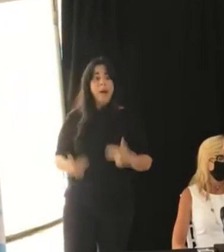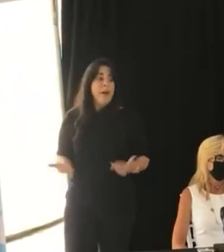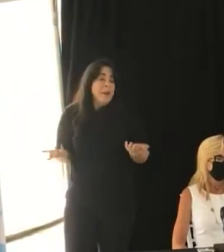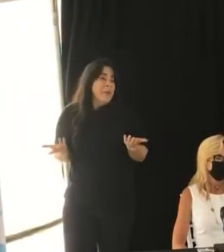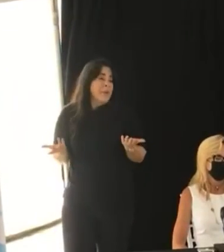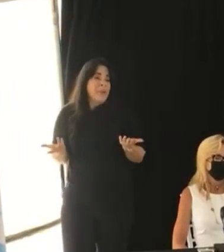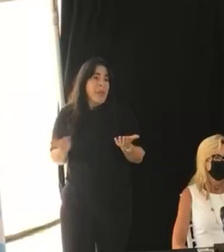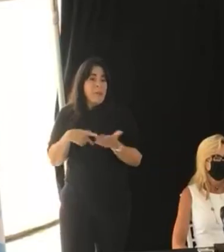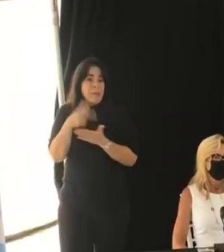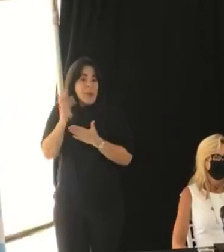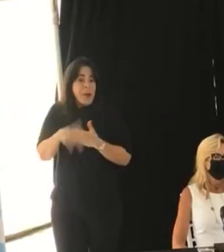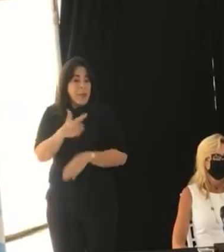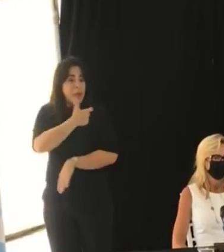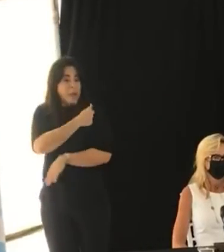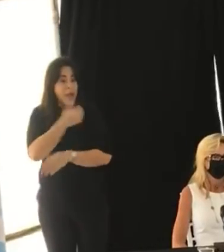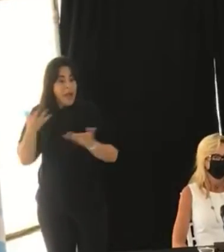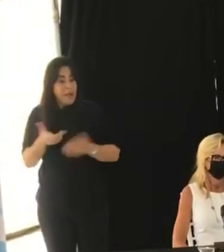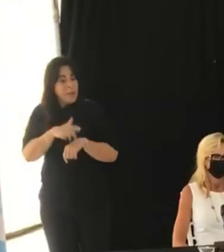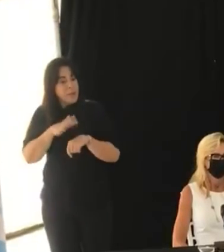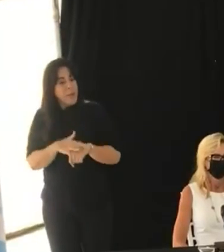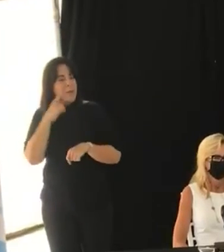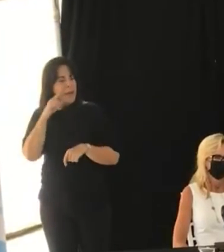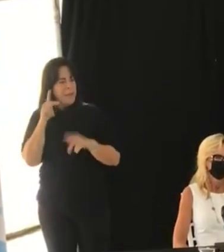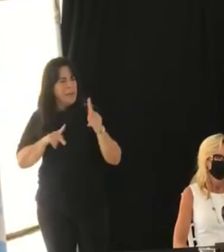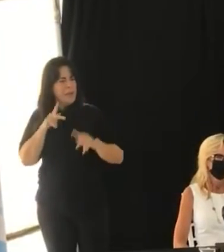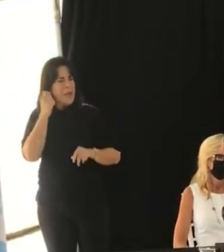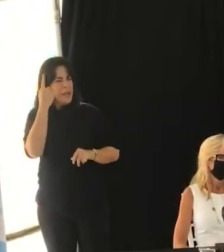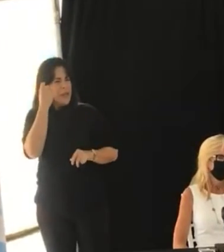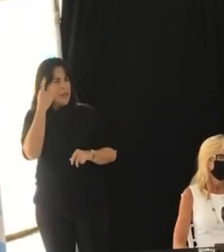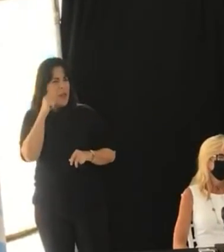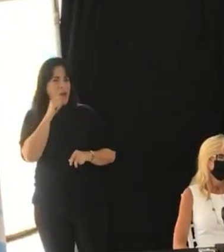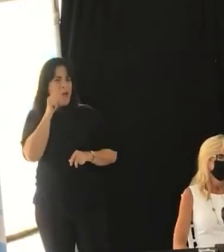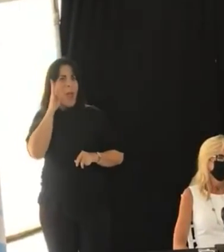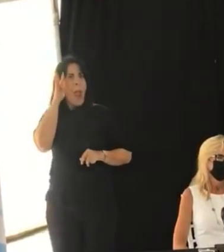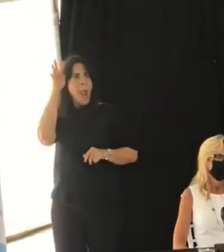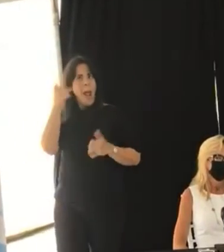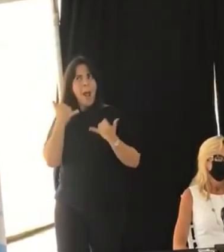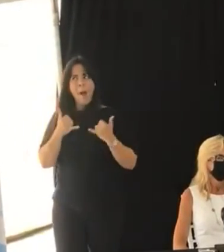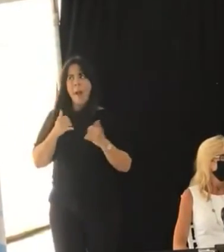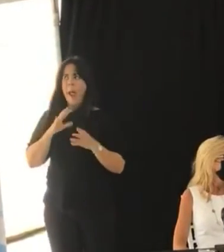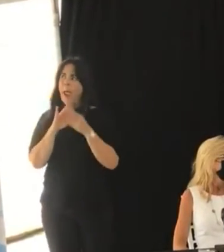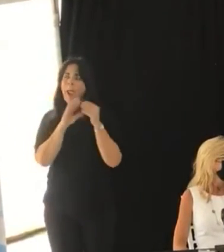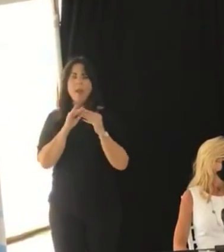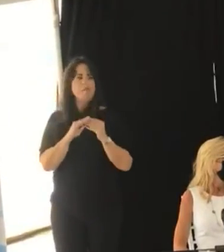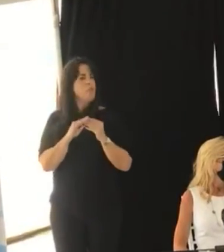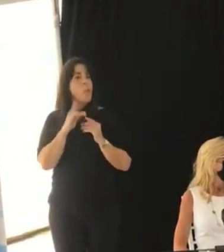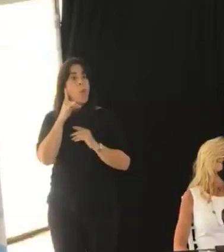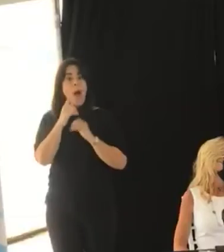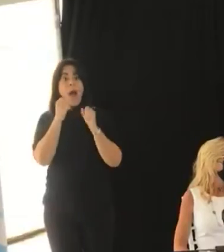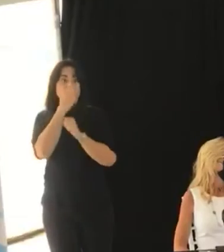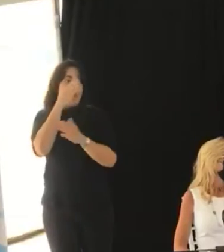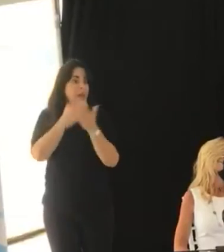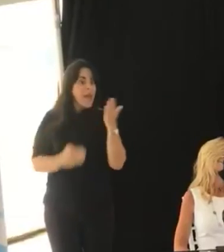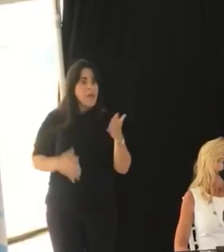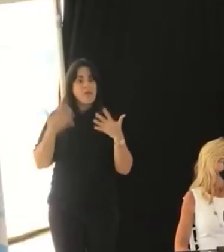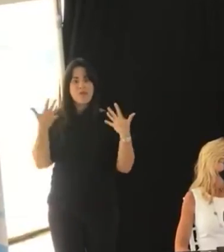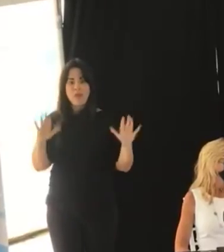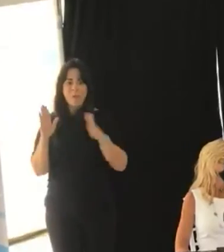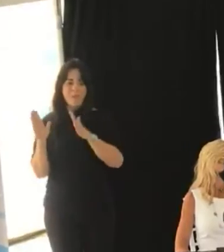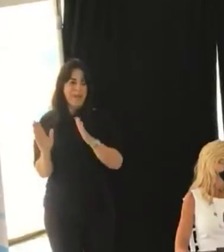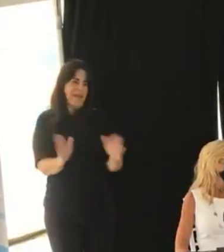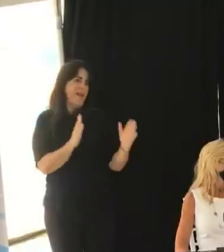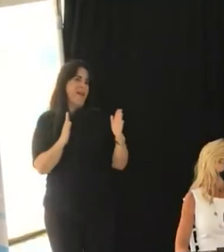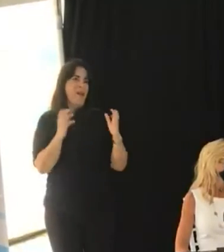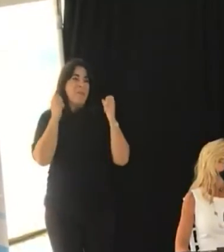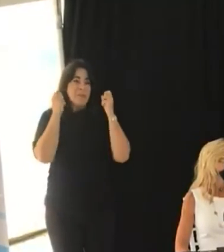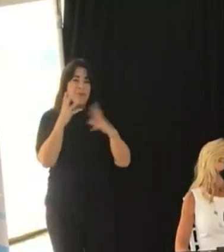Y el programa de vacunación en Puerto Rico, para que la gente entienda, esto no se inventó ahora. El programa de vacunación lleva años y años. La doctora Novelo lleva miles de